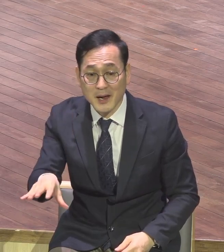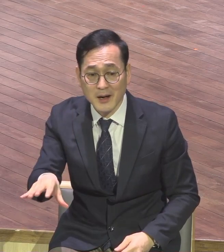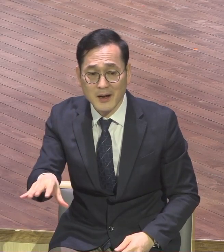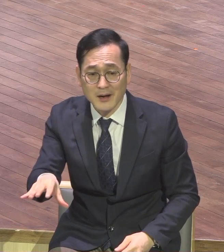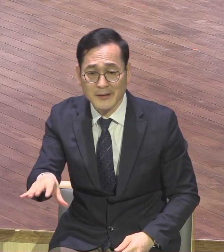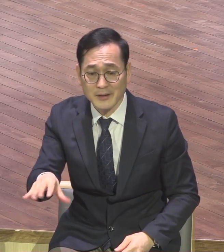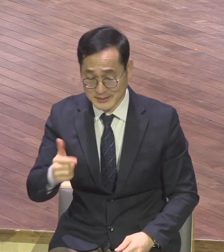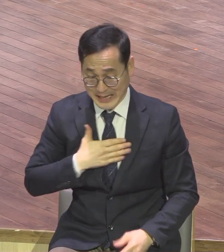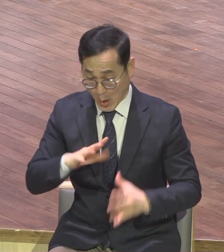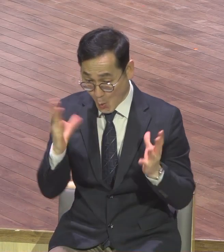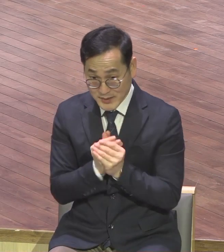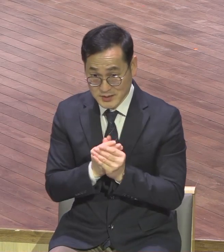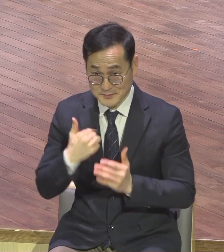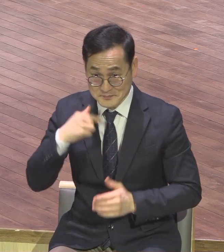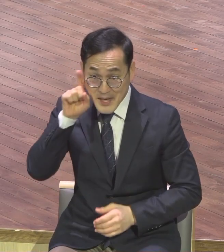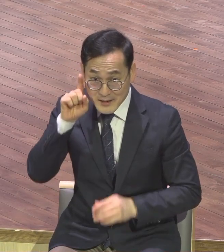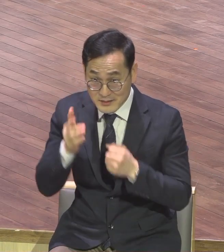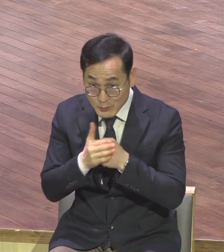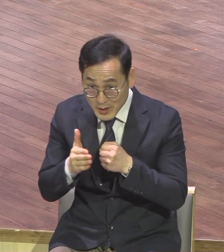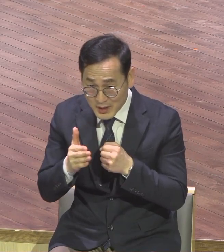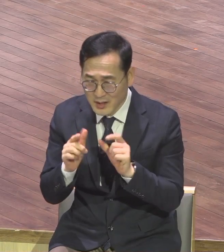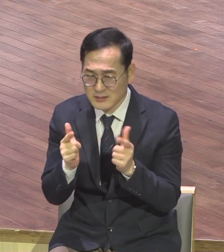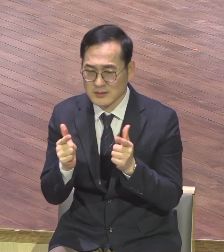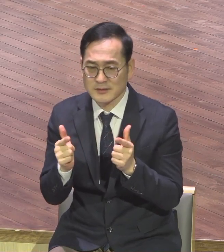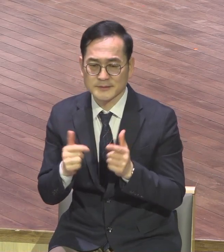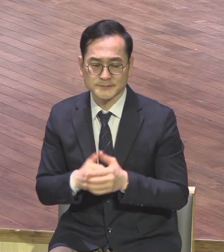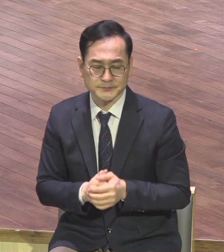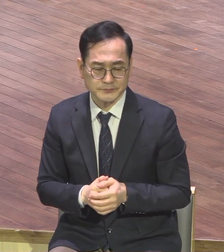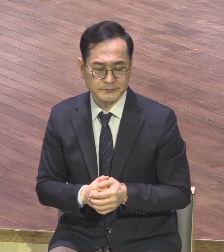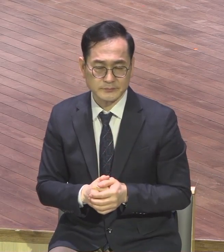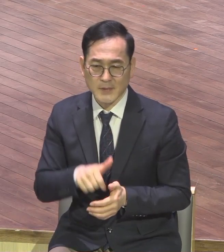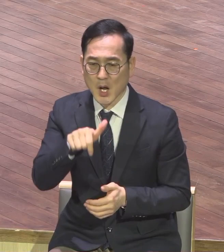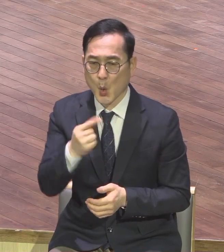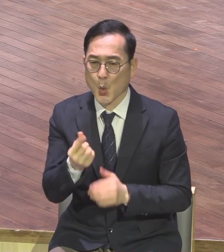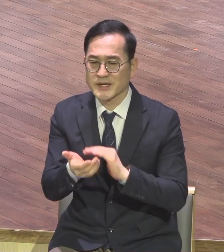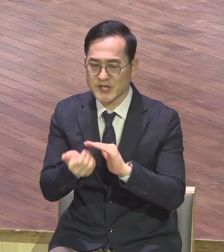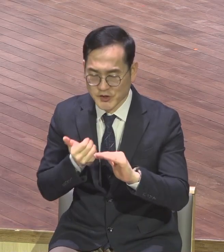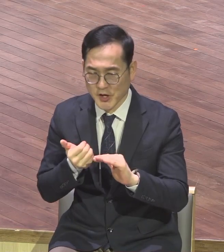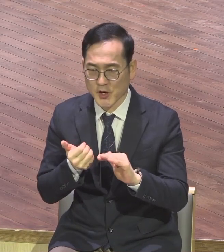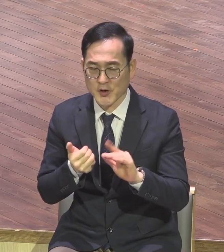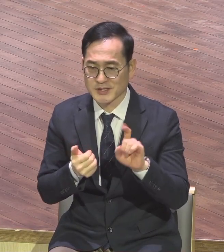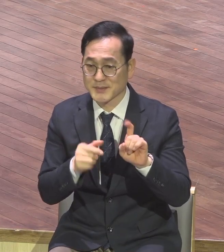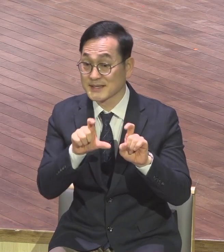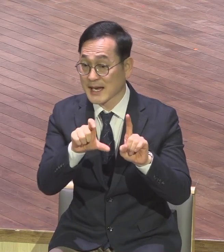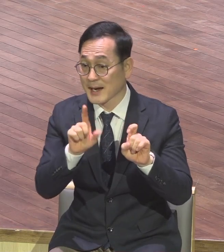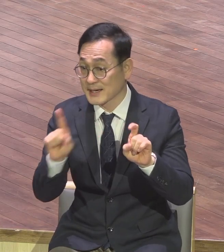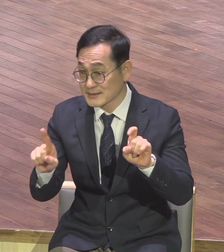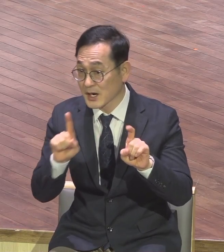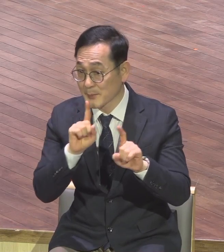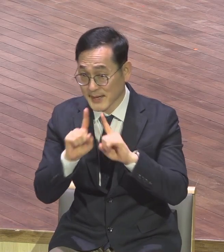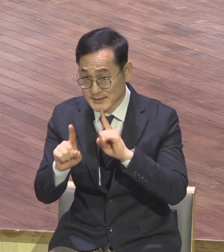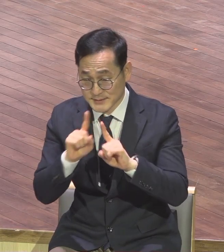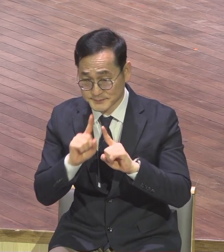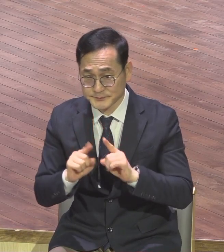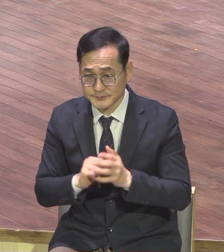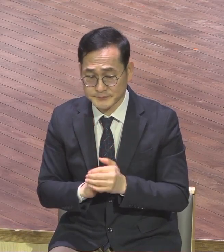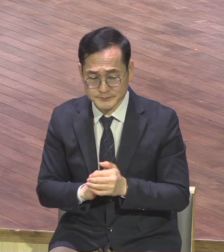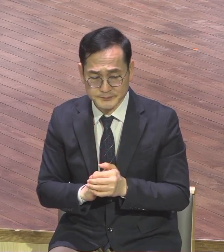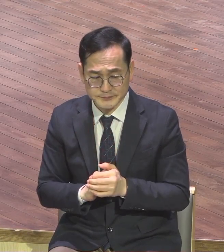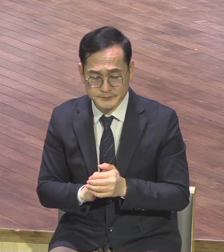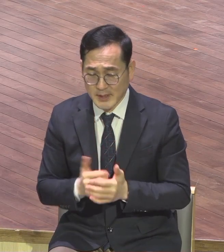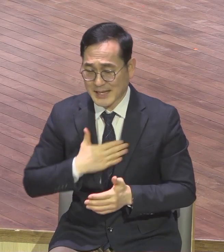근데 이런 표현을 한 것은요. 고린도전서 11장 1절에 보면 바울이 이런 표현을 사용한 이유가 정확하게 나와